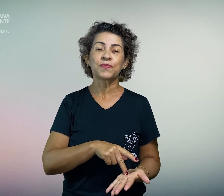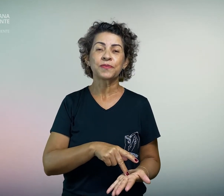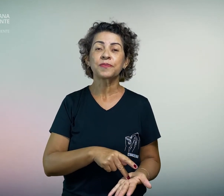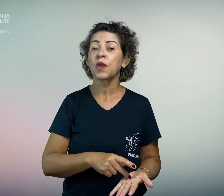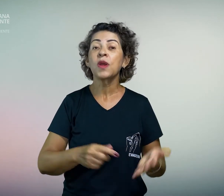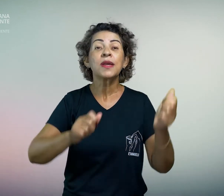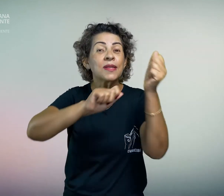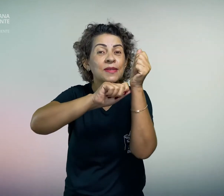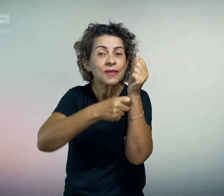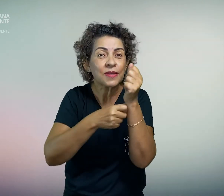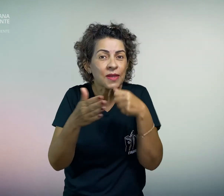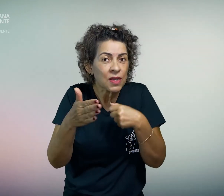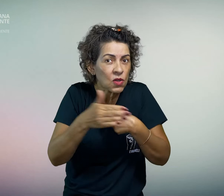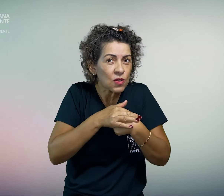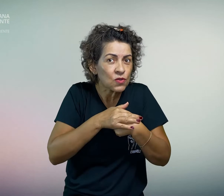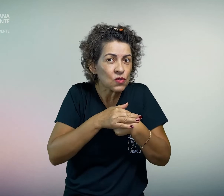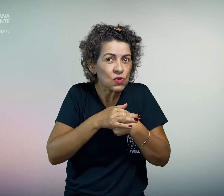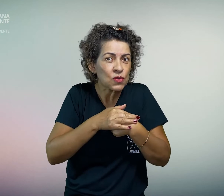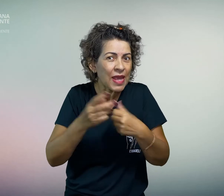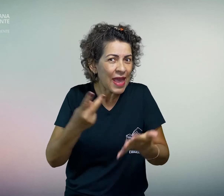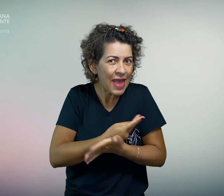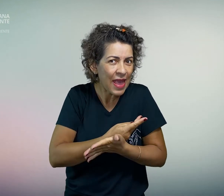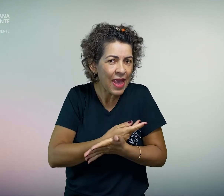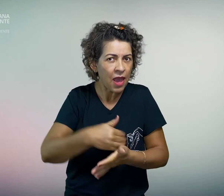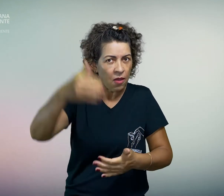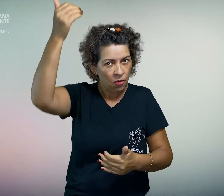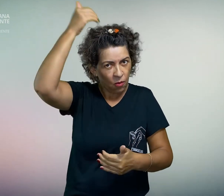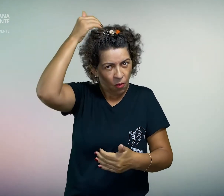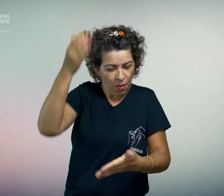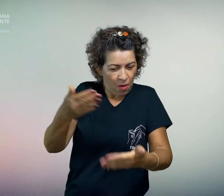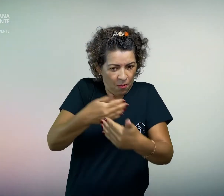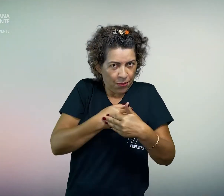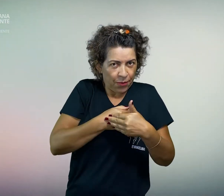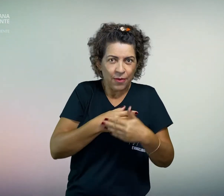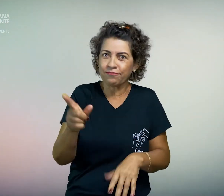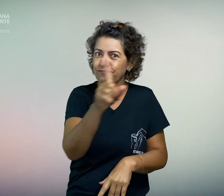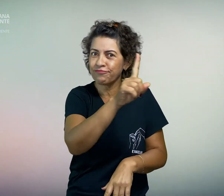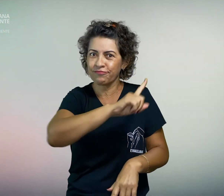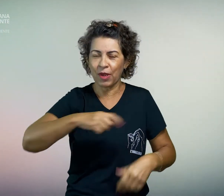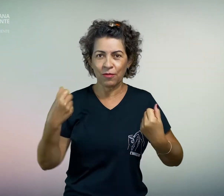restrições, admitamos nossos maiores erros, culpas